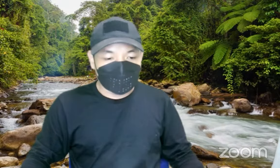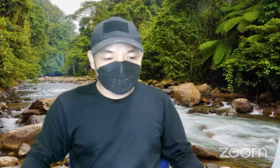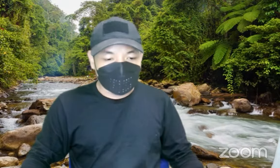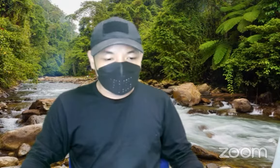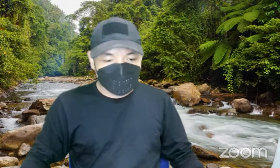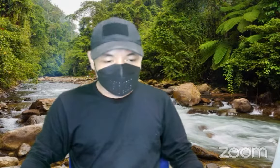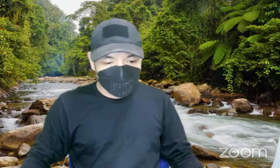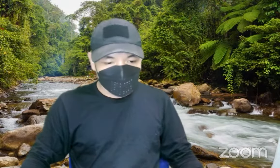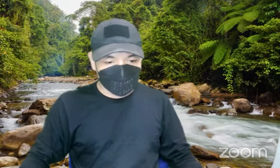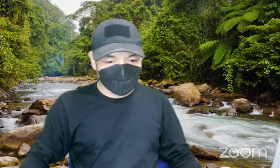နော်